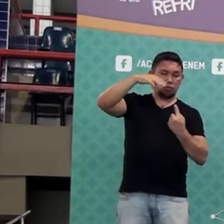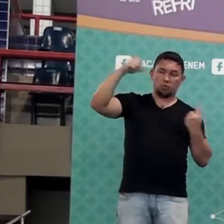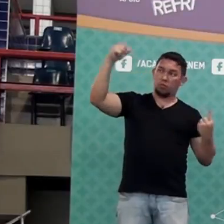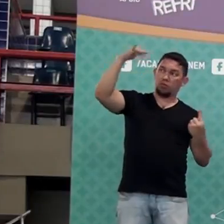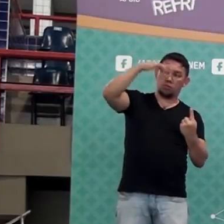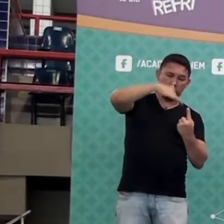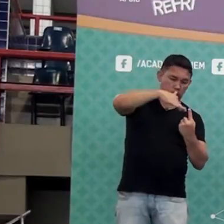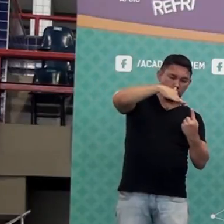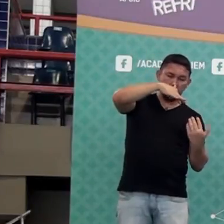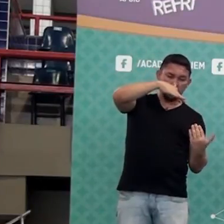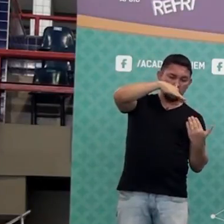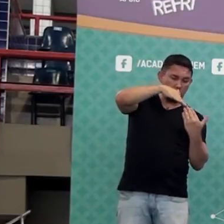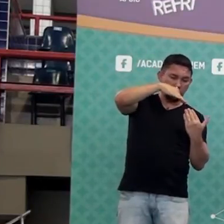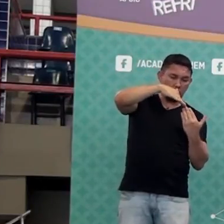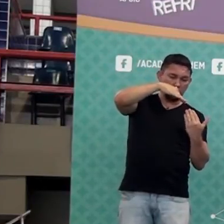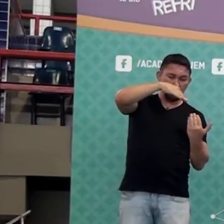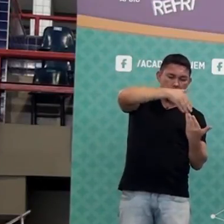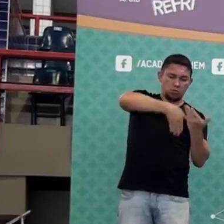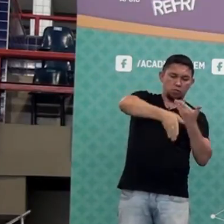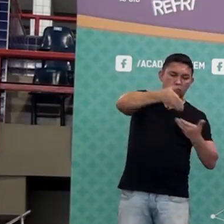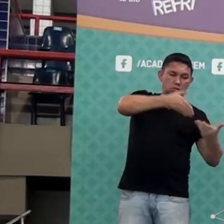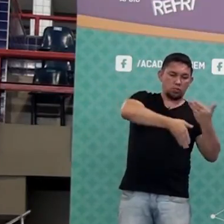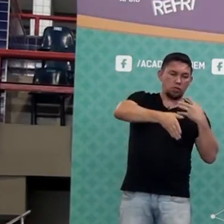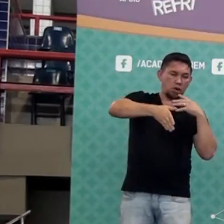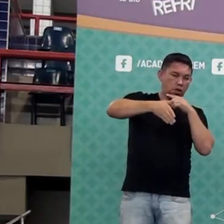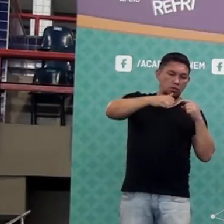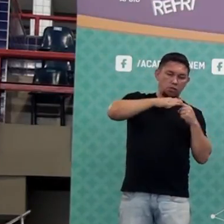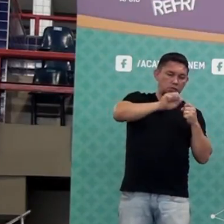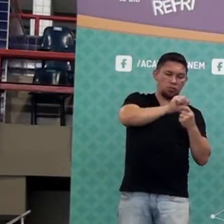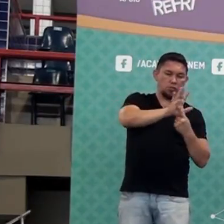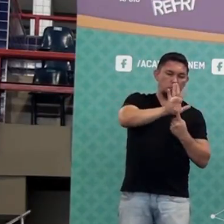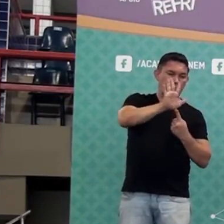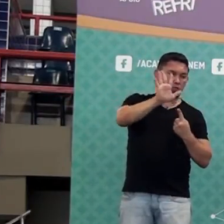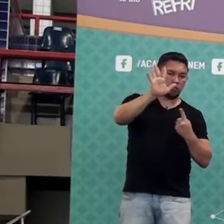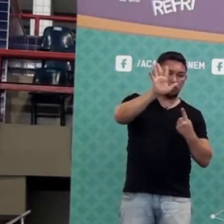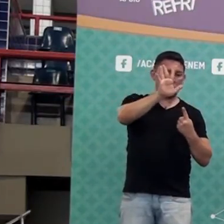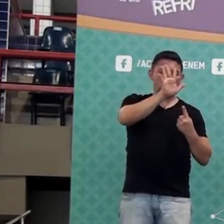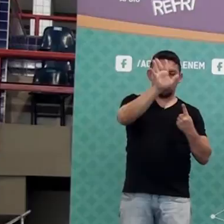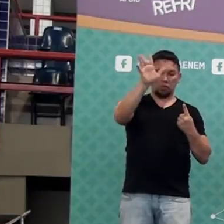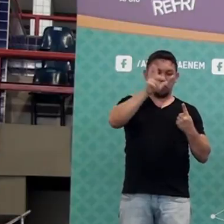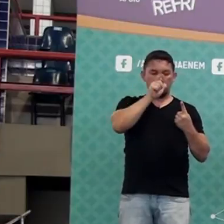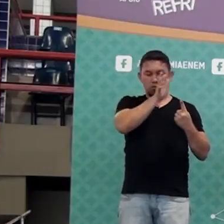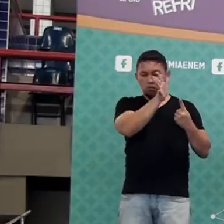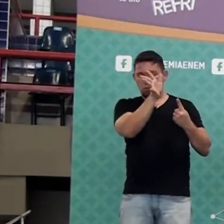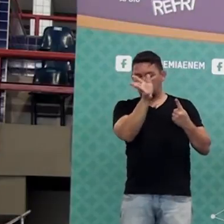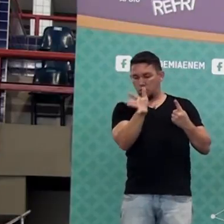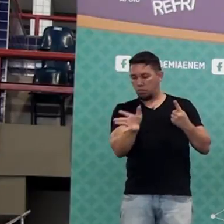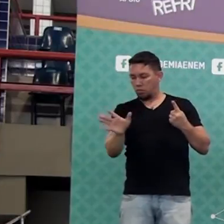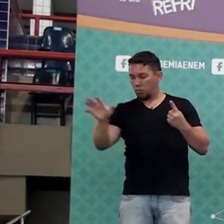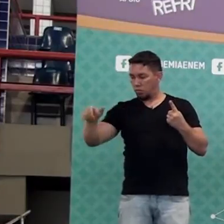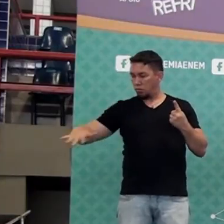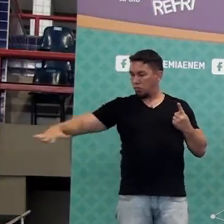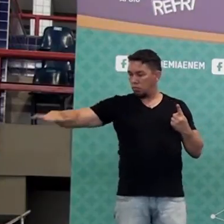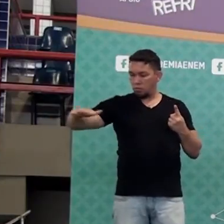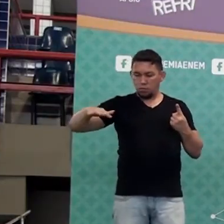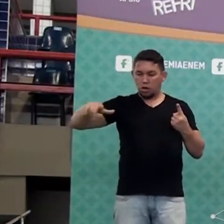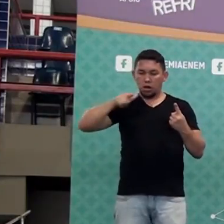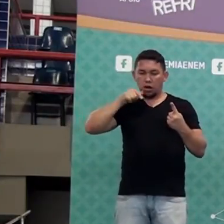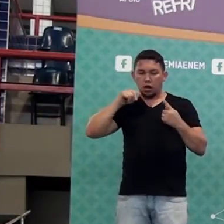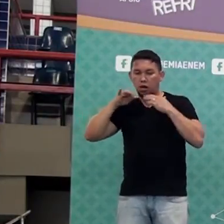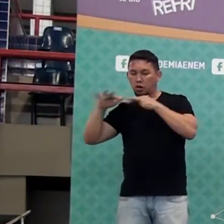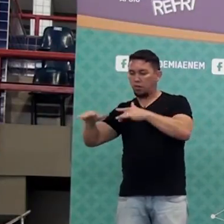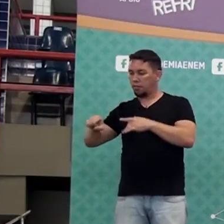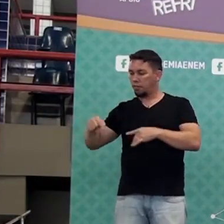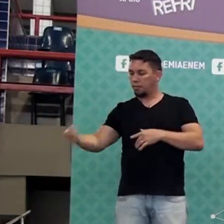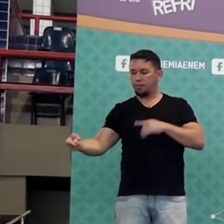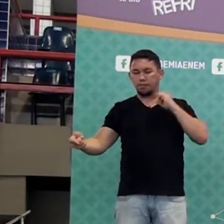contato com o reator, por troca de calor, ela fica mais quente. Na hora que eu jogo essa água quente no meio ambiente, vai provocar